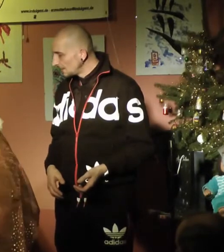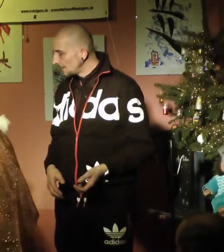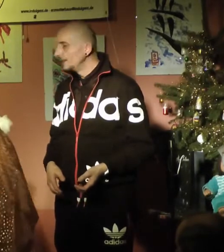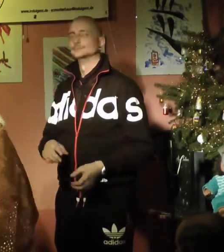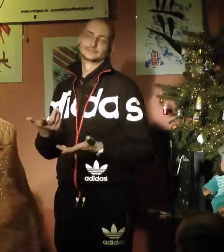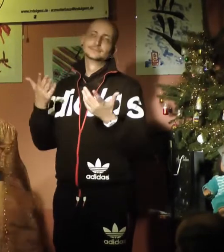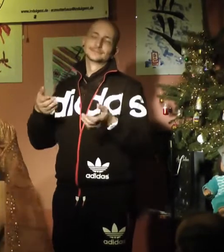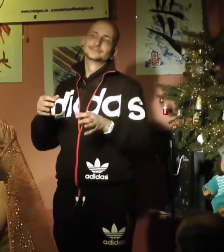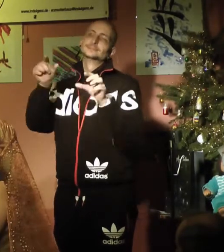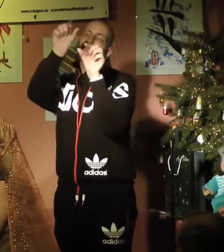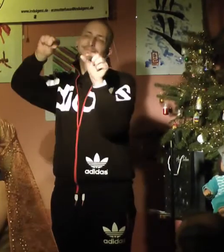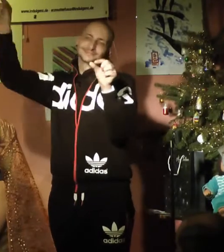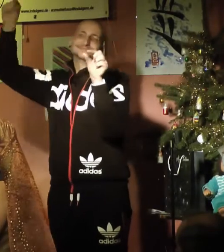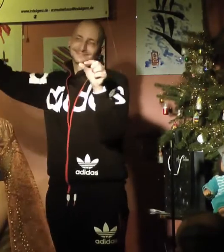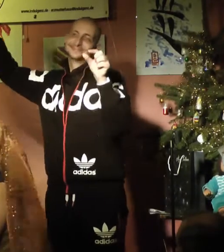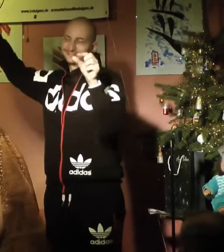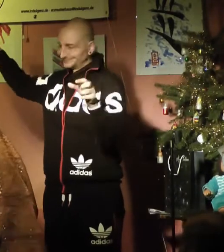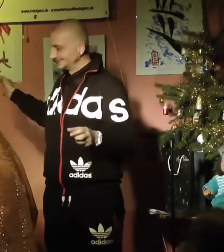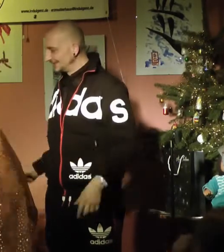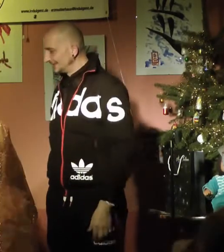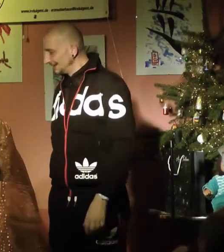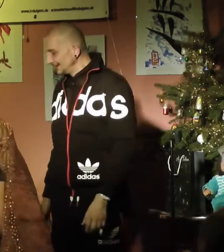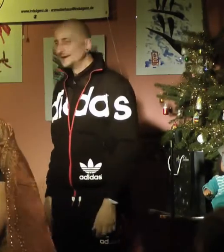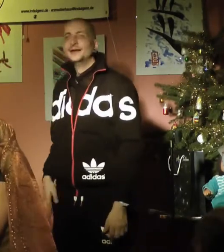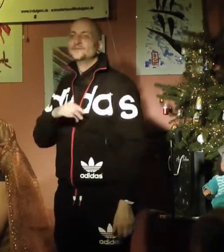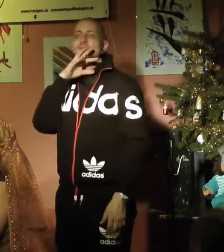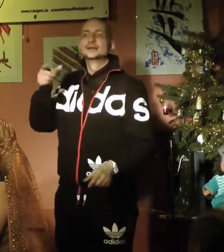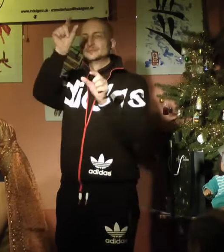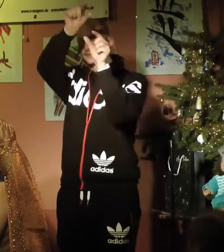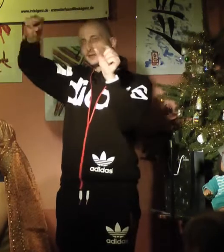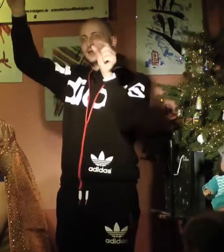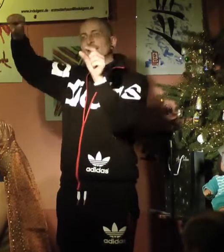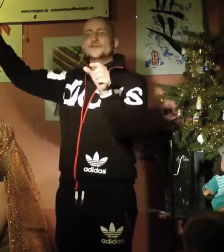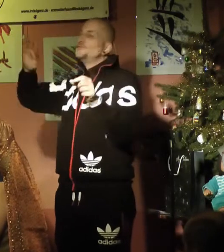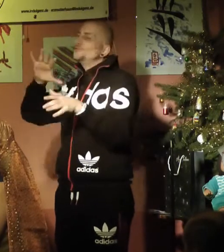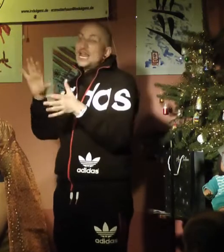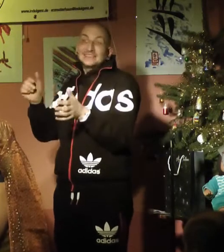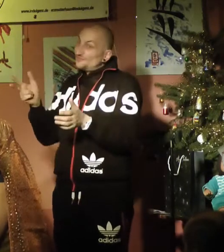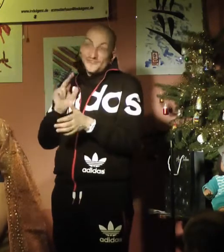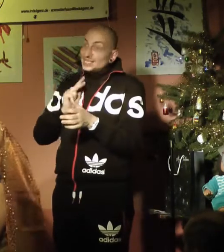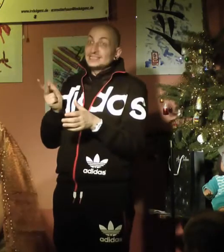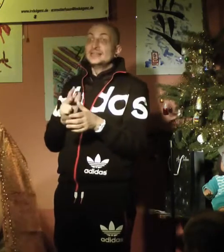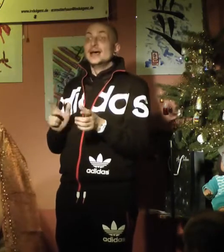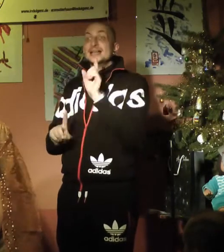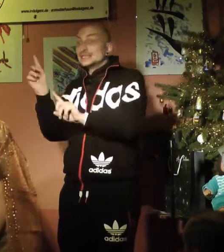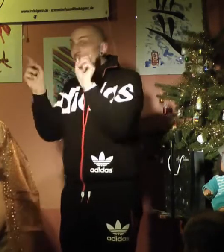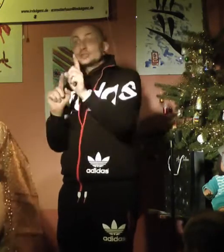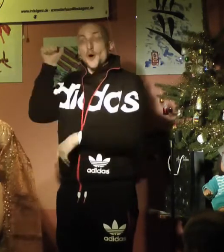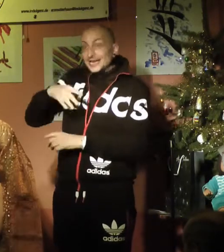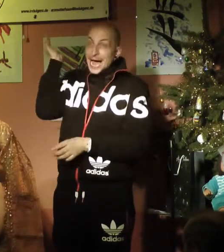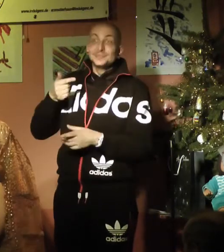Und Luftschlangen, hurra! Wunderbar! Wir haben ja so viele Luftschlangen, vielleicht warten wir gar nicht bis Silvester, sondern machen heute Abend noch Halligalli